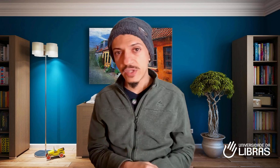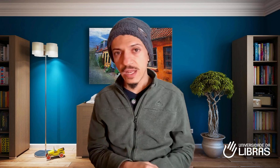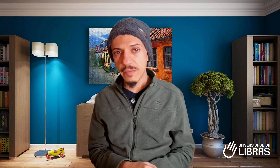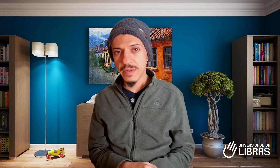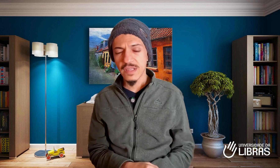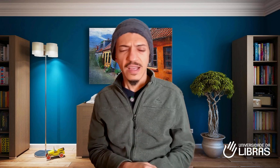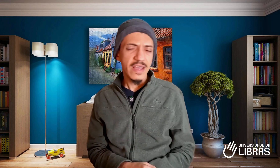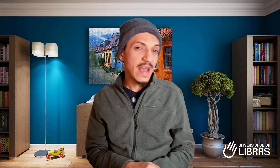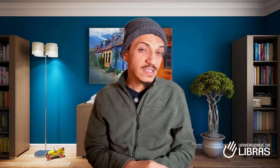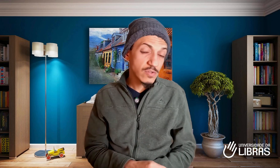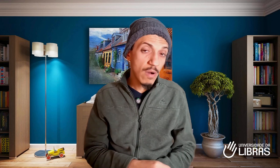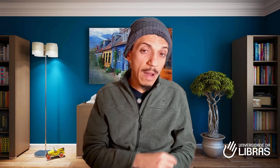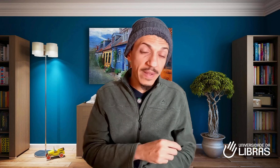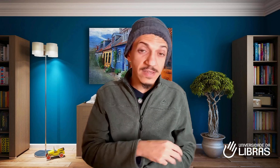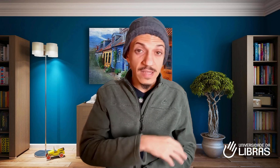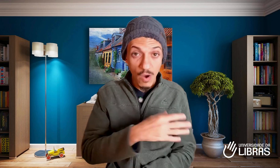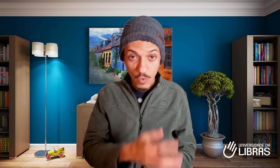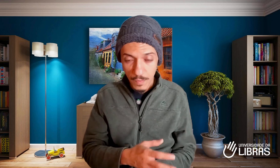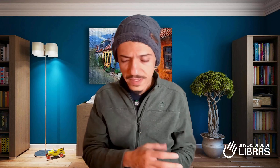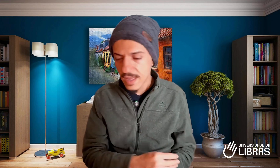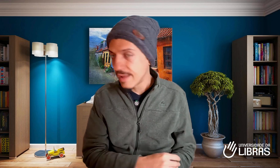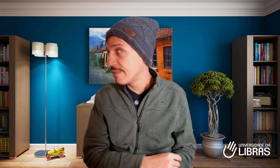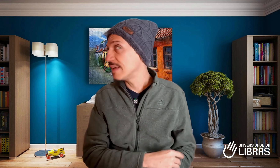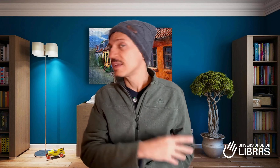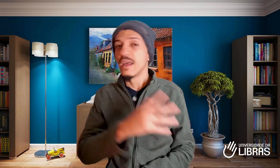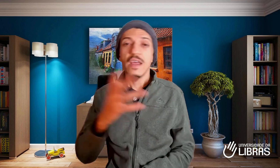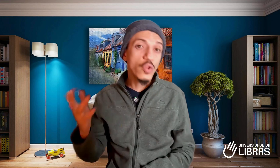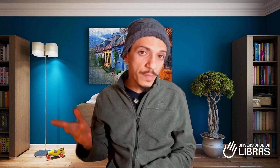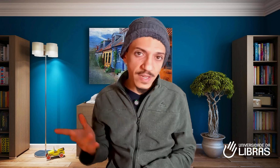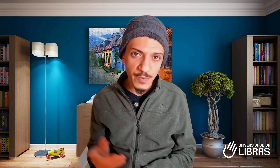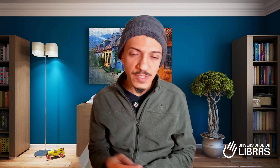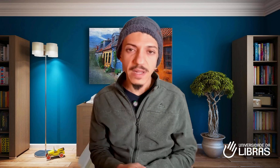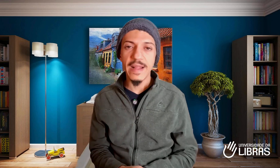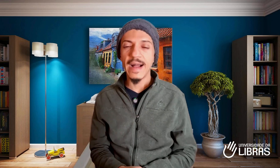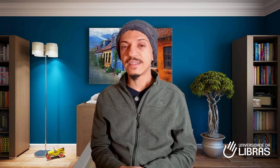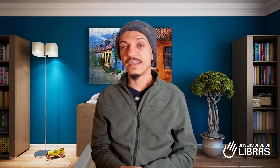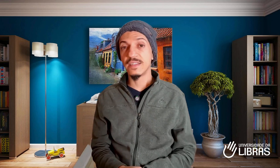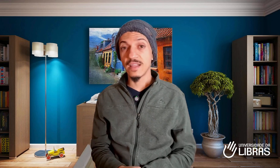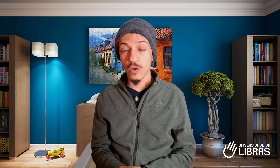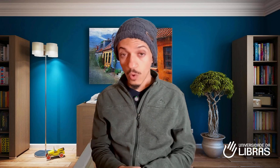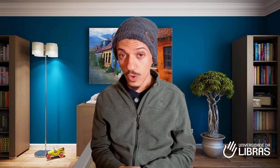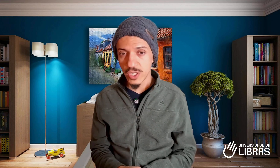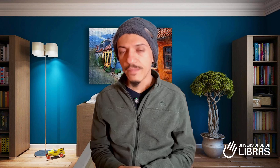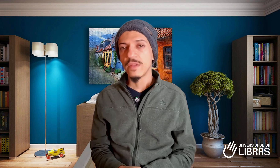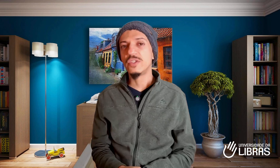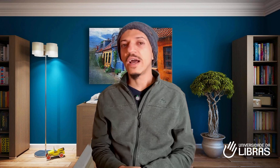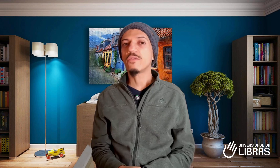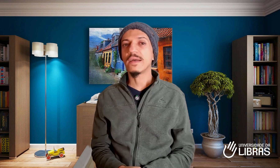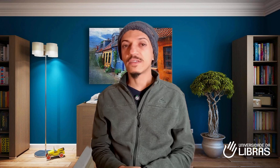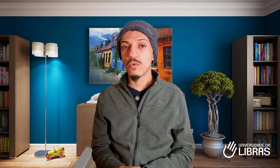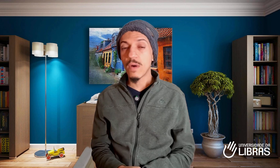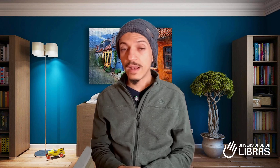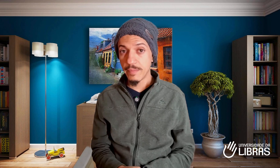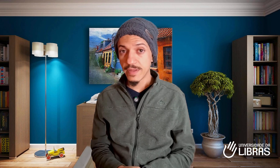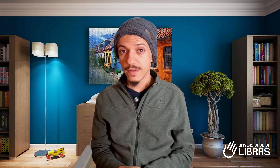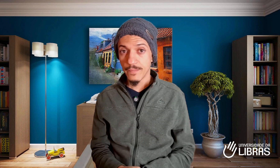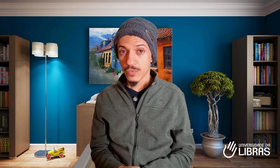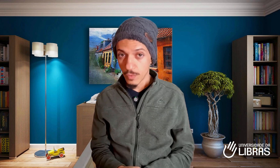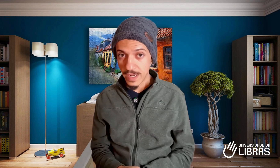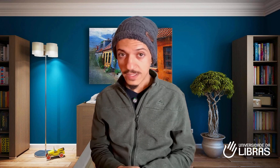Libras, e essas são apenas algumas das inúmeras possibilidades que existem hoje de atuação com a Libras no Brasil. Para você ter